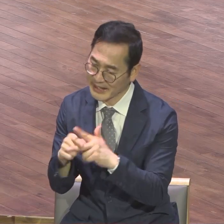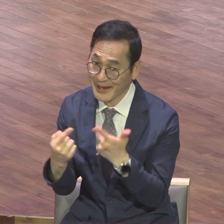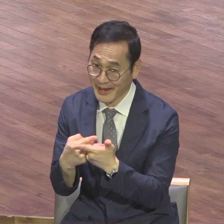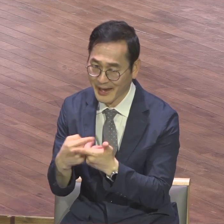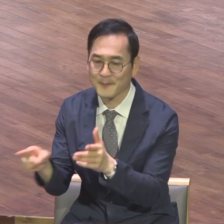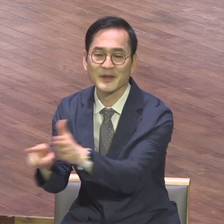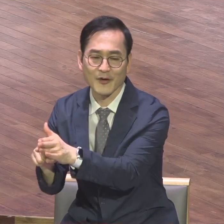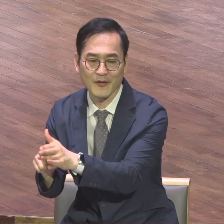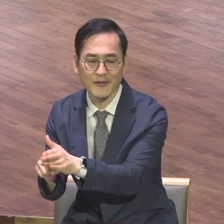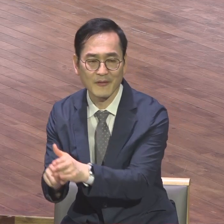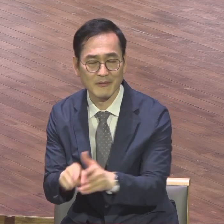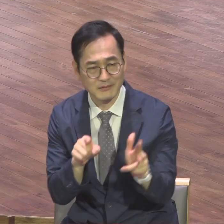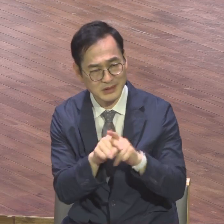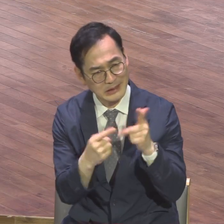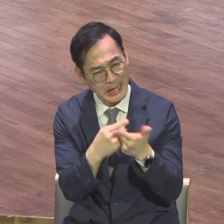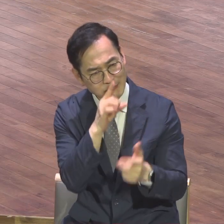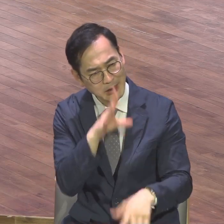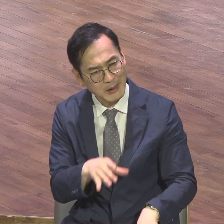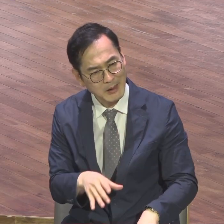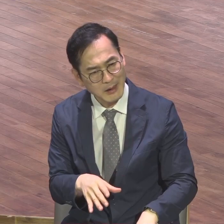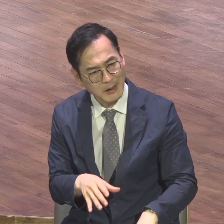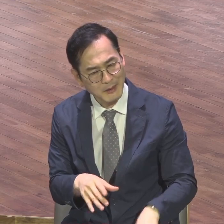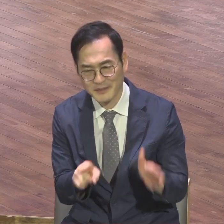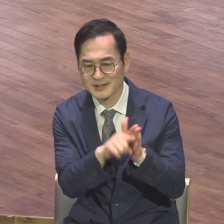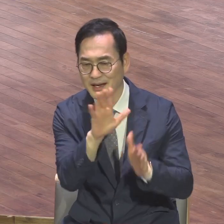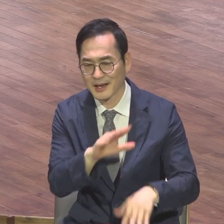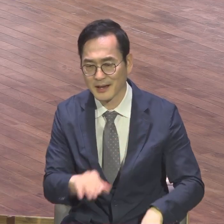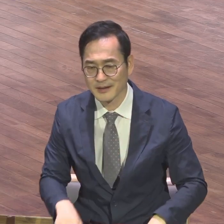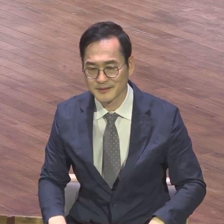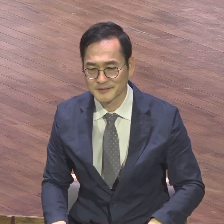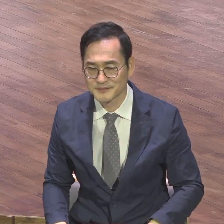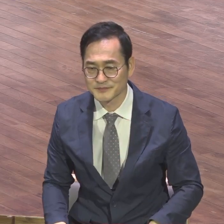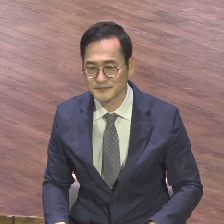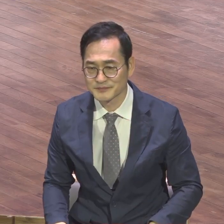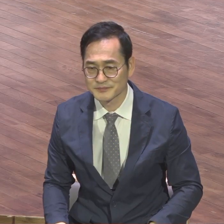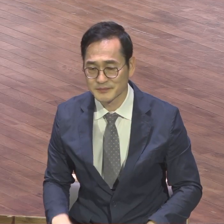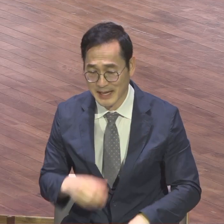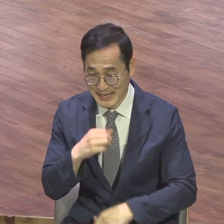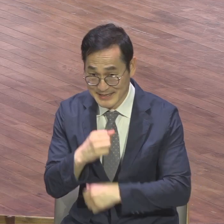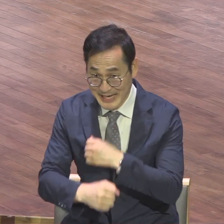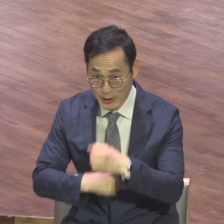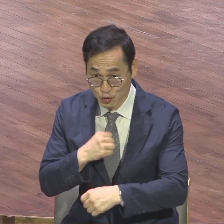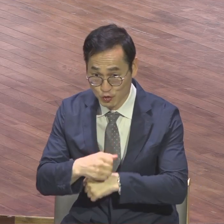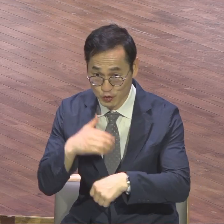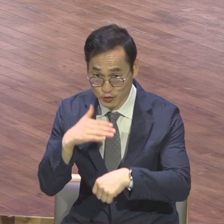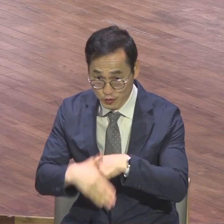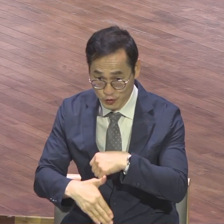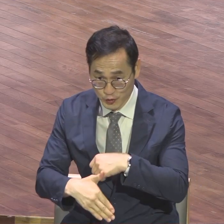인간이 이해될 수 있는 것, 그래서 믿음이란 단어가 없습니다. 이 자유주의자들, 신학자들.